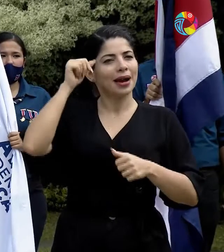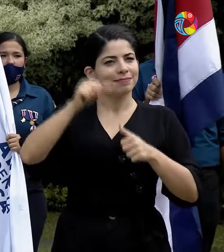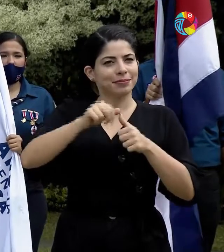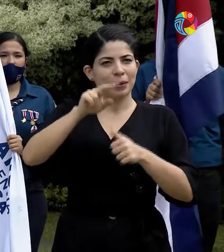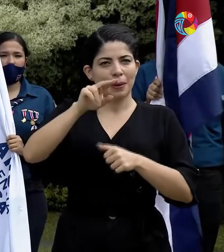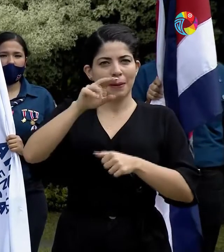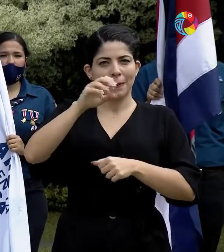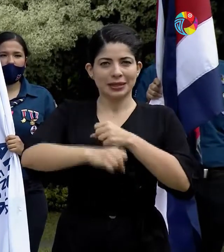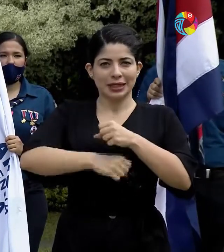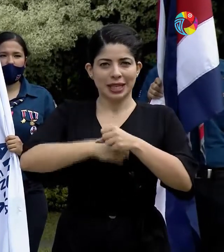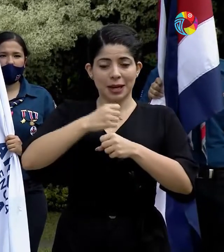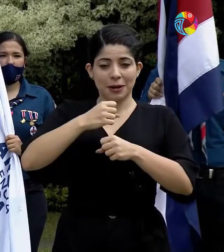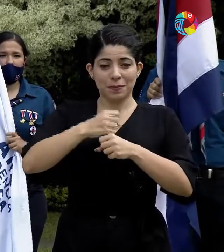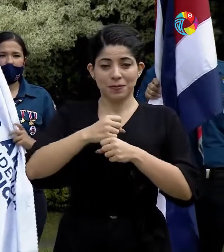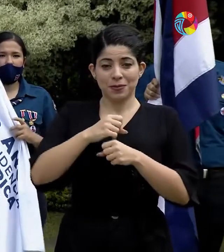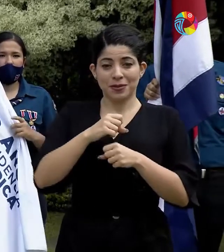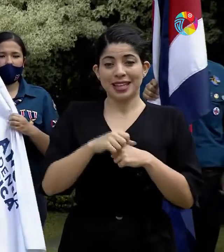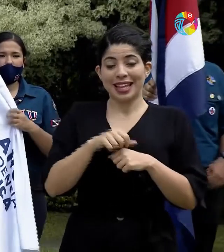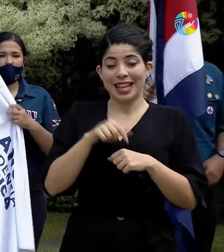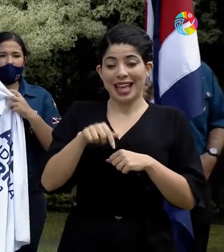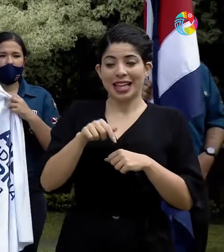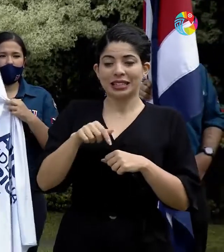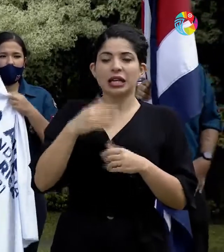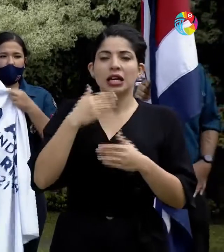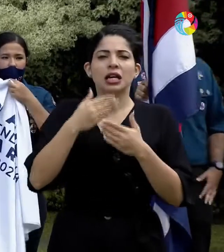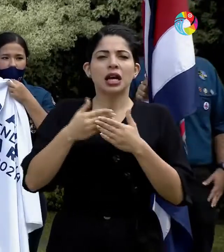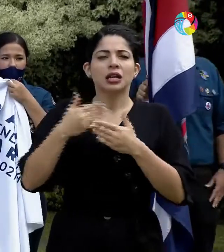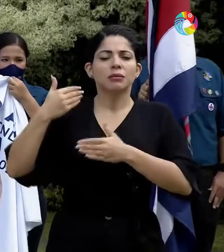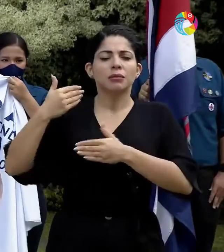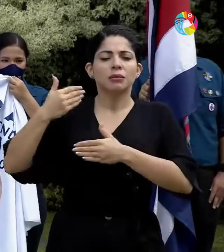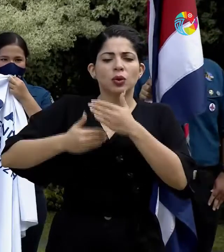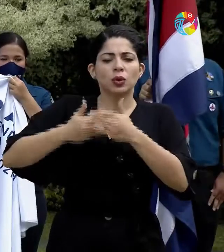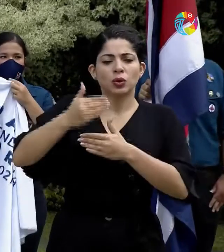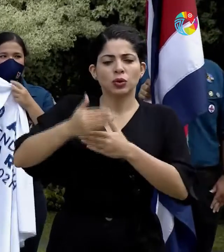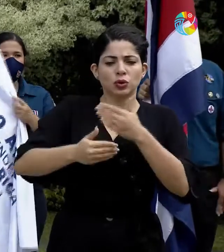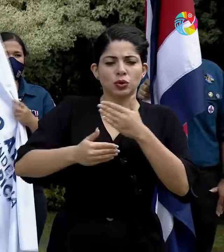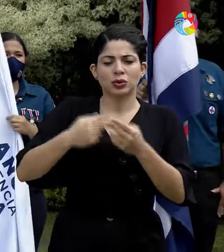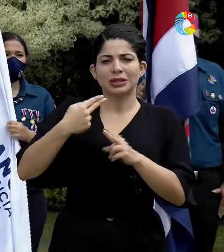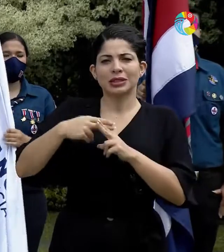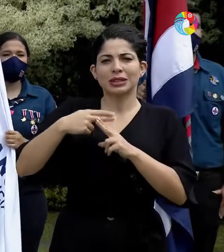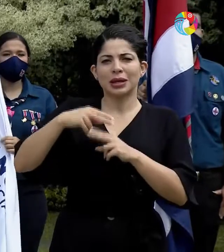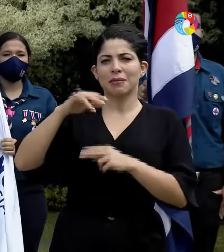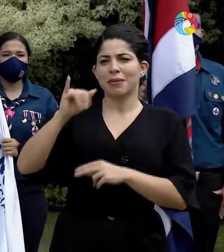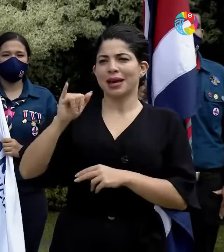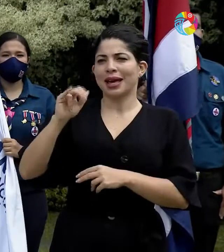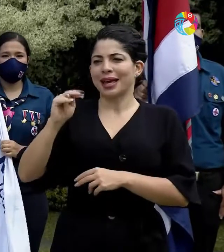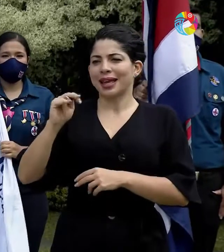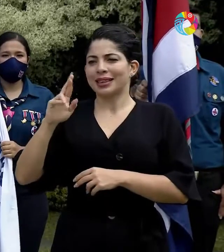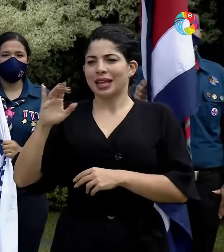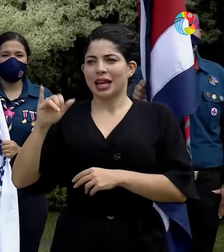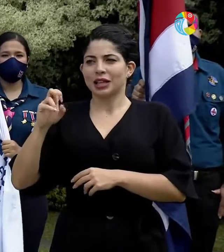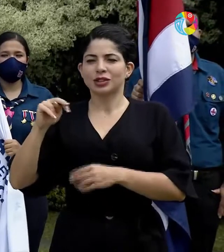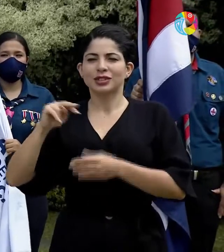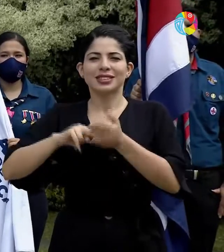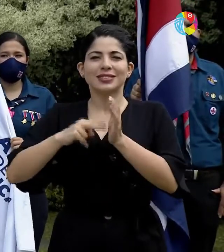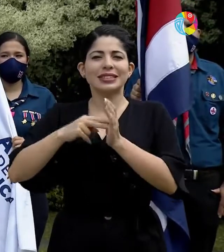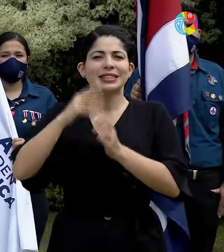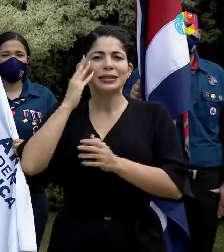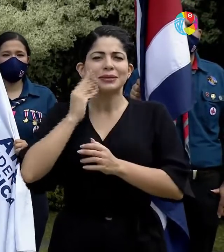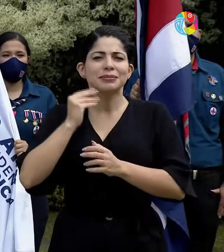Bicentenario. Esa sabiduría es producto de un proceso que hoy llamaríamos de iteración. Es hija de la experiencia de